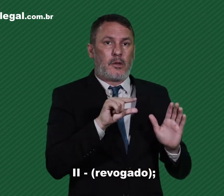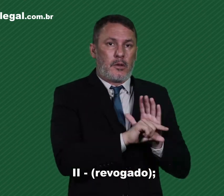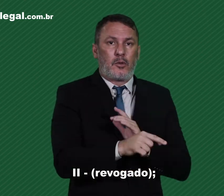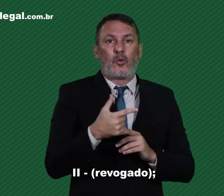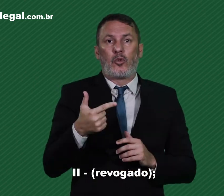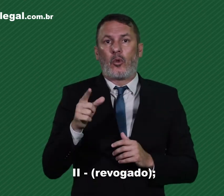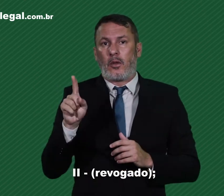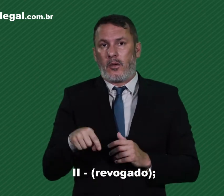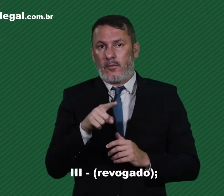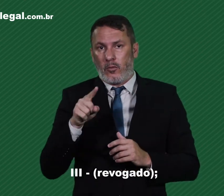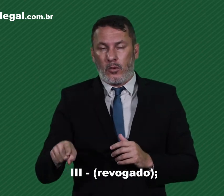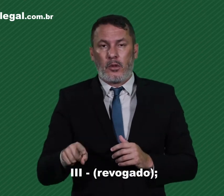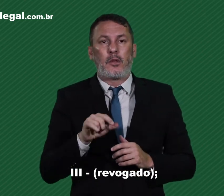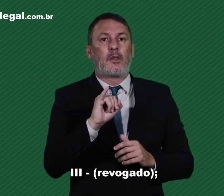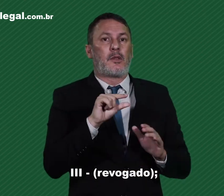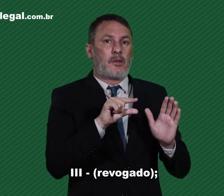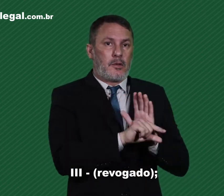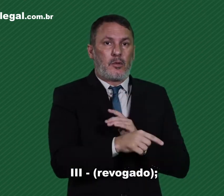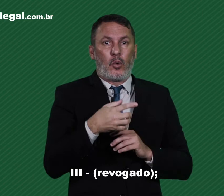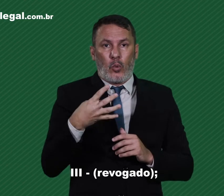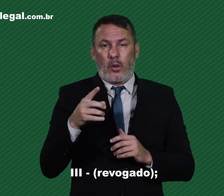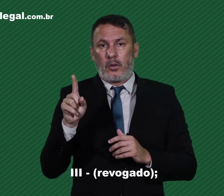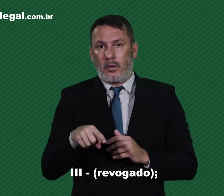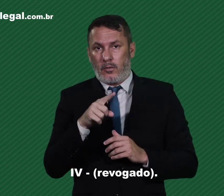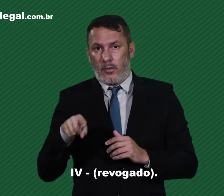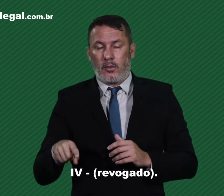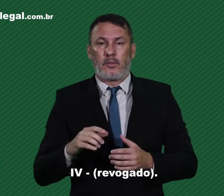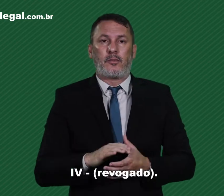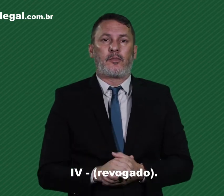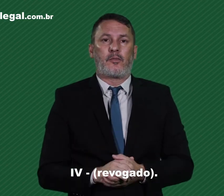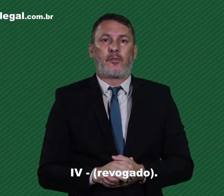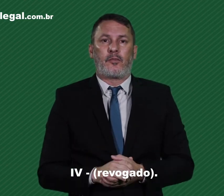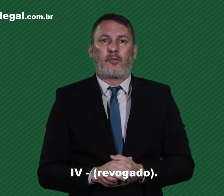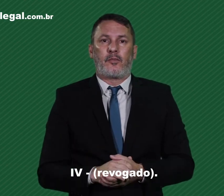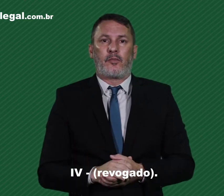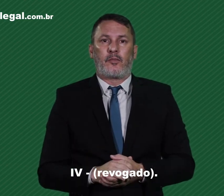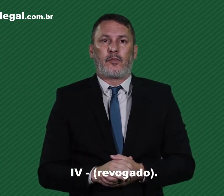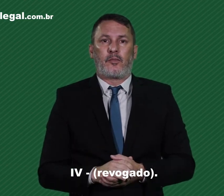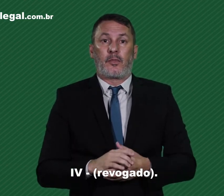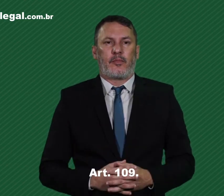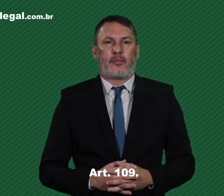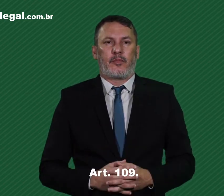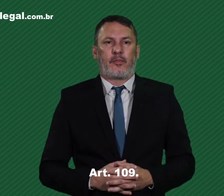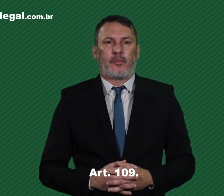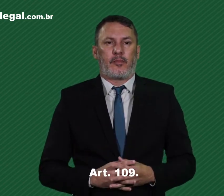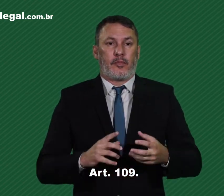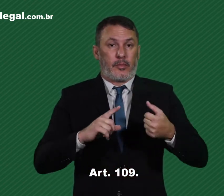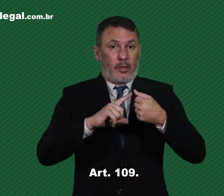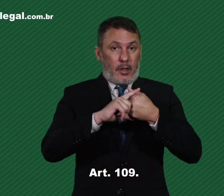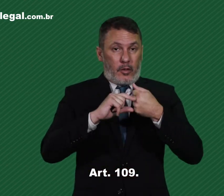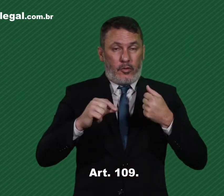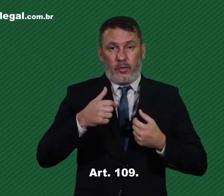2 revogado o inciso 3 revogado o Inciso 4 revogado artigo